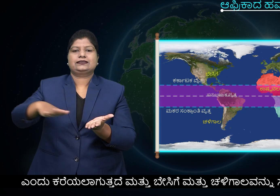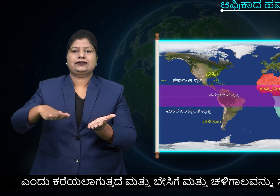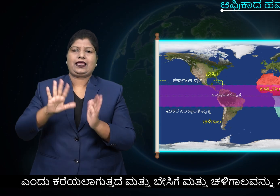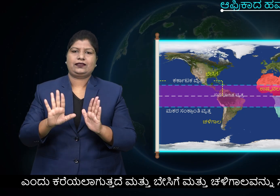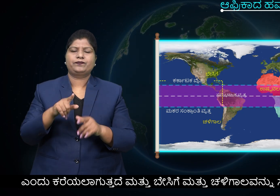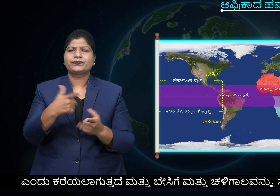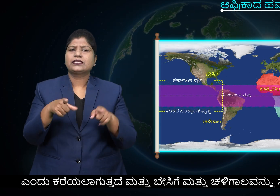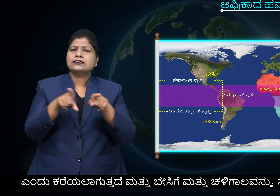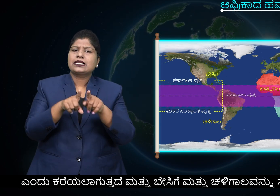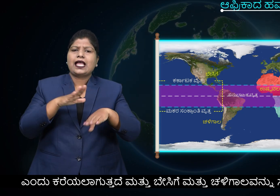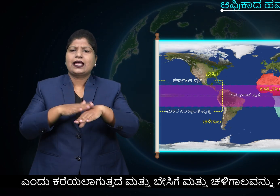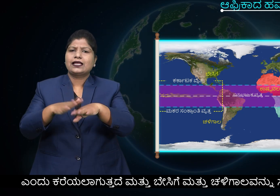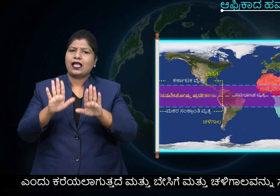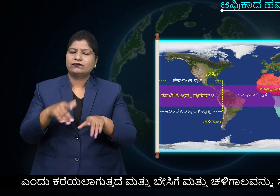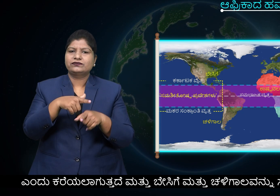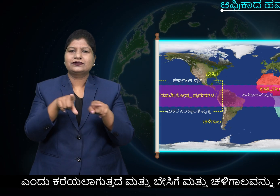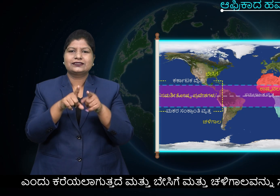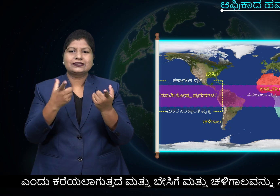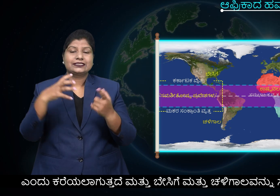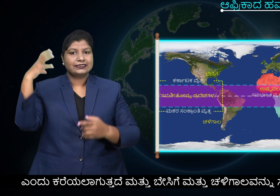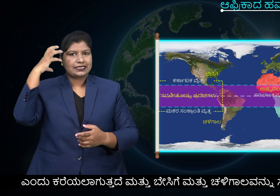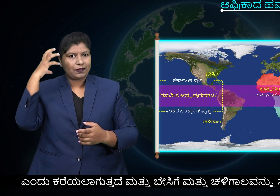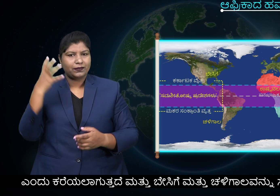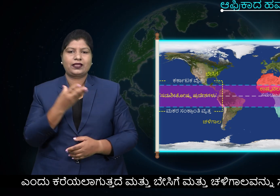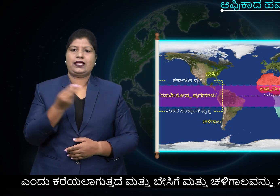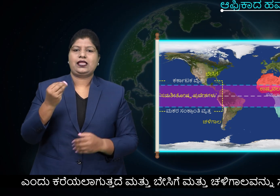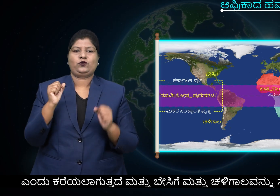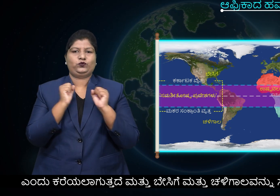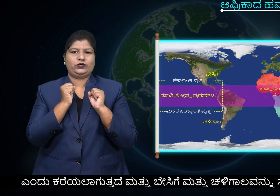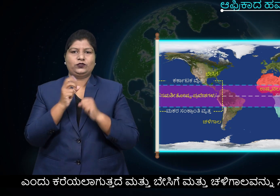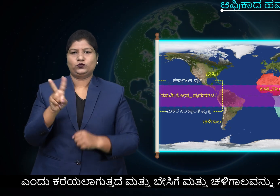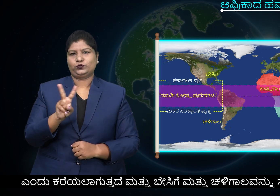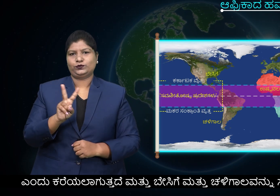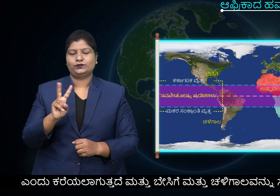ಬೇಸಿಗೆ ಮತ್ತು ಚಳಿಗಾಲವನ್ನು ಸಹ ಅನುಭವಿಸುತ್ತದೆ.